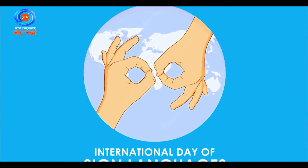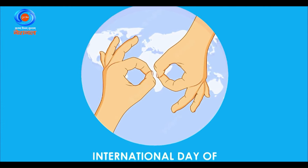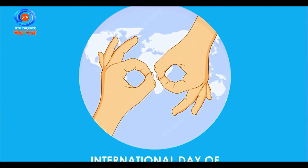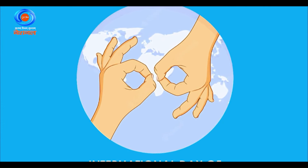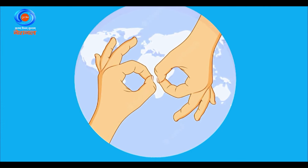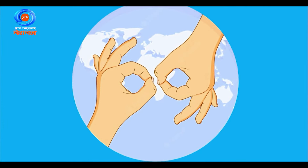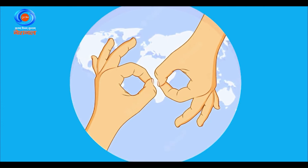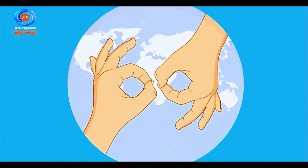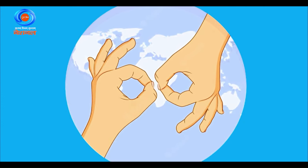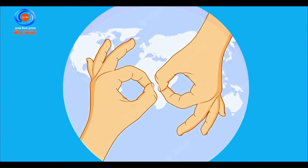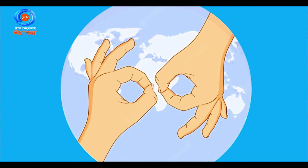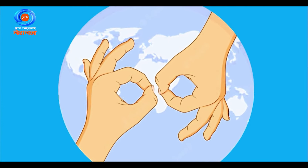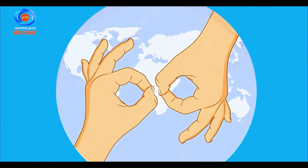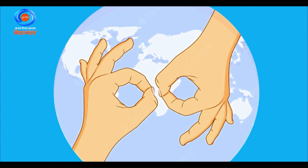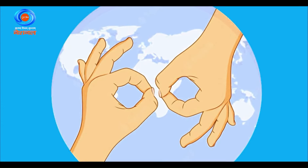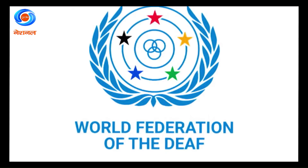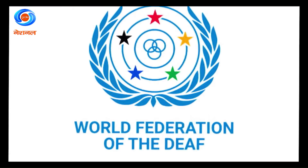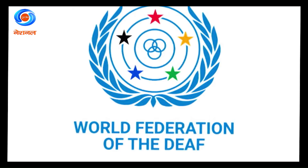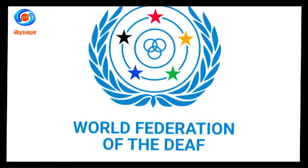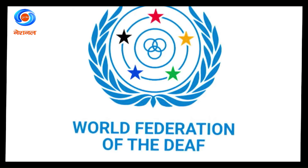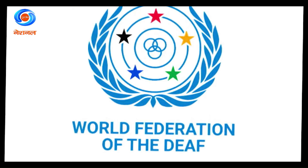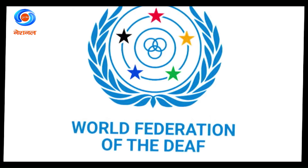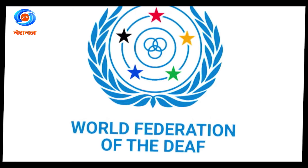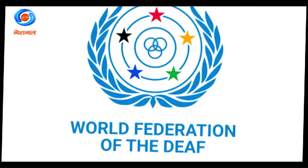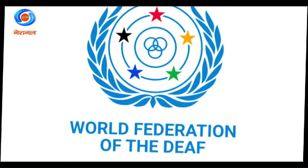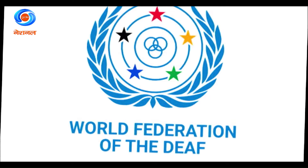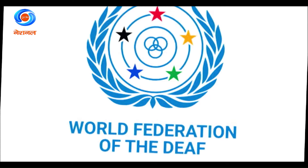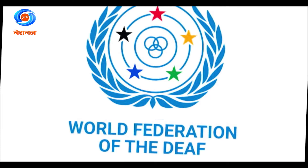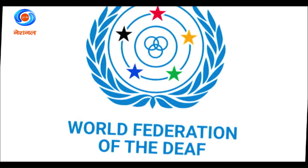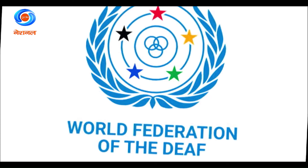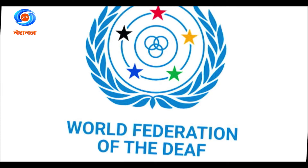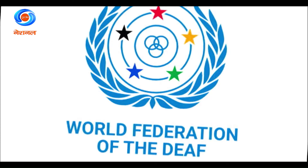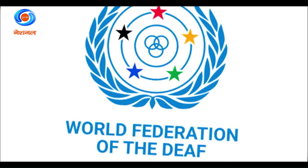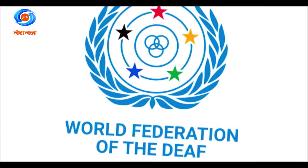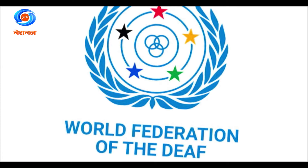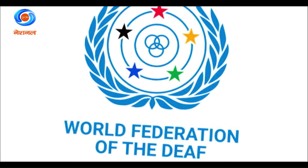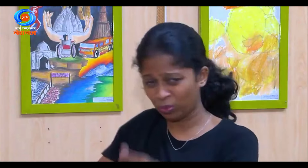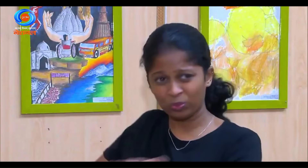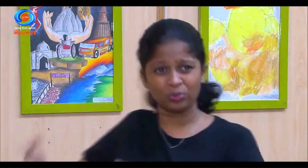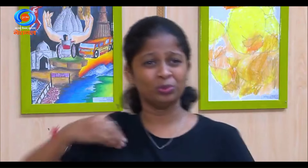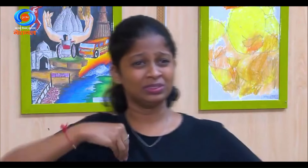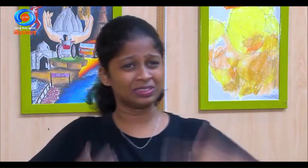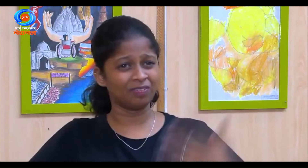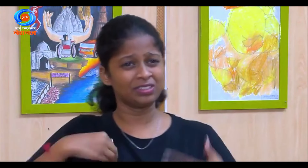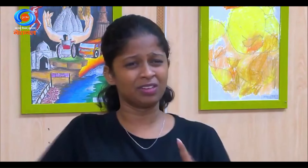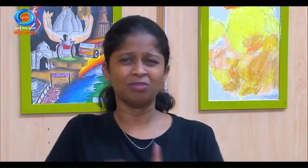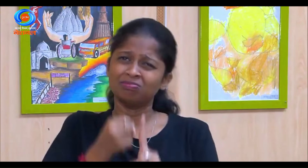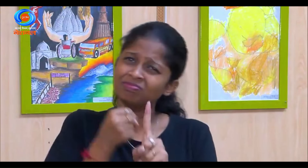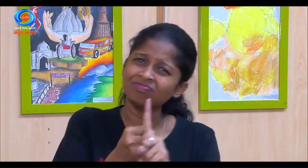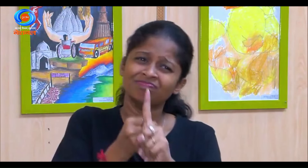ये वही दिन है जब 1951 में वर्ल्ड फेडरेशन ऑफ द डेफ की स्थापना हुई थी। इस दिन का मकसद है सांकेतिक भाषा